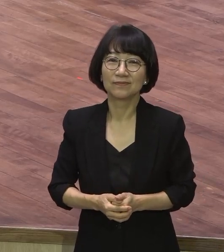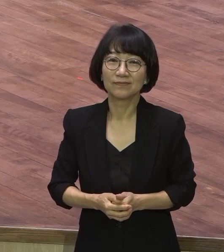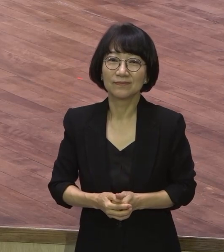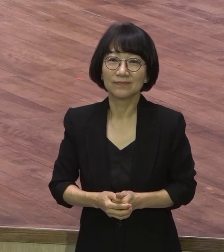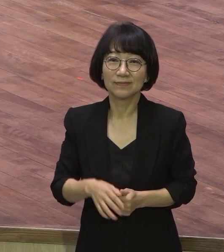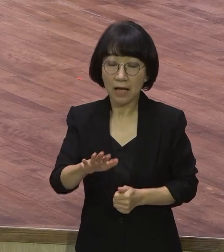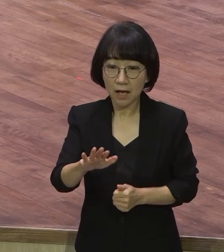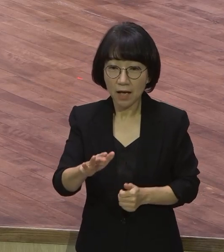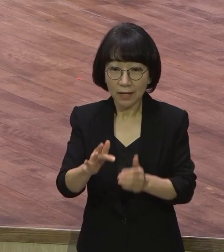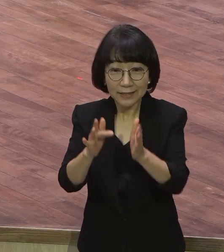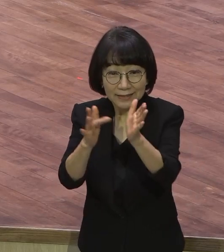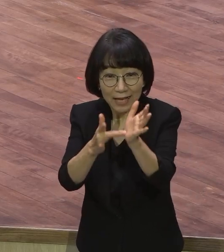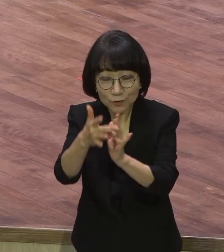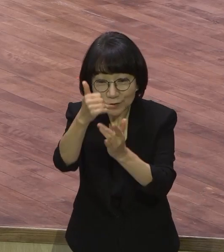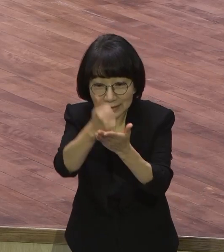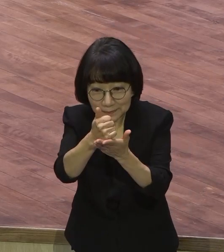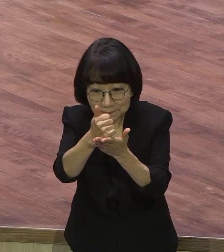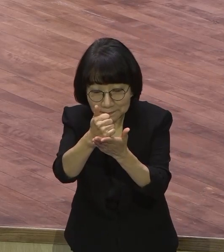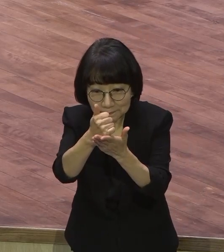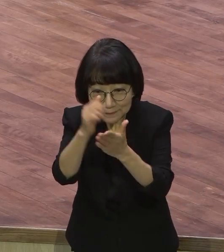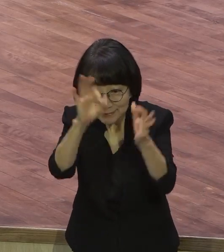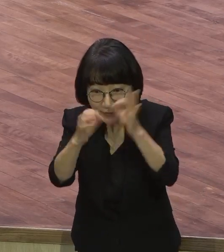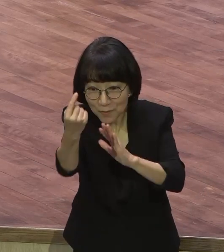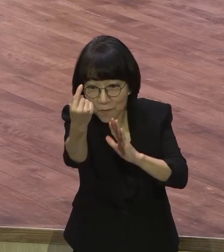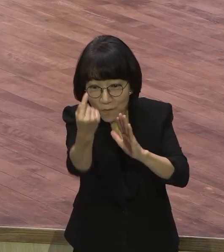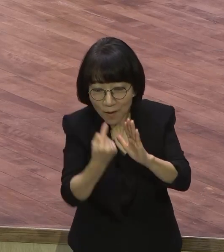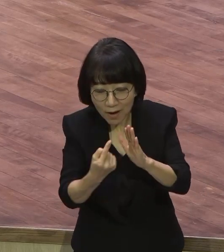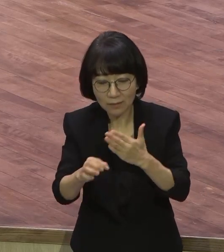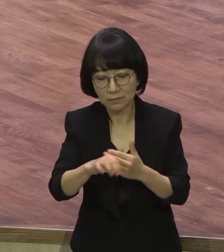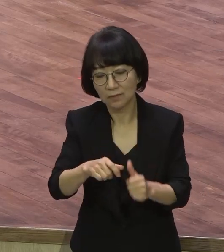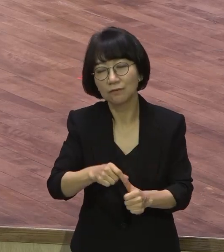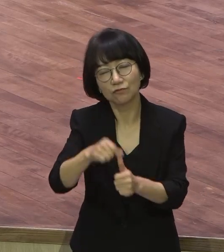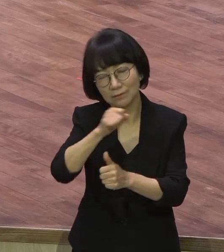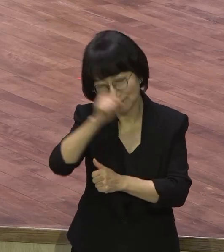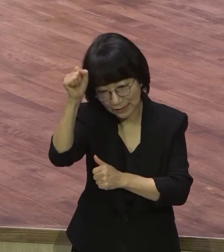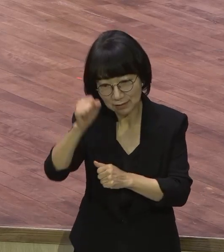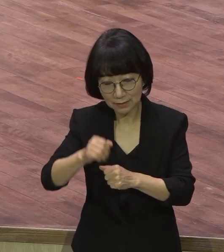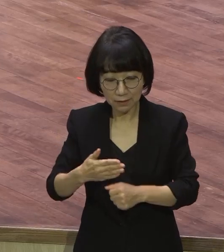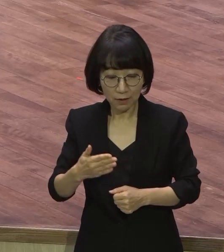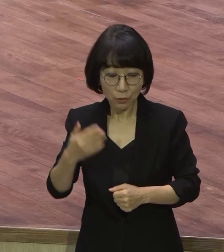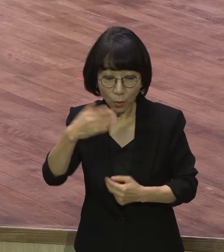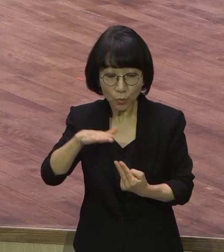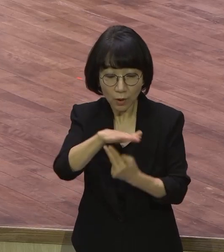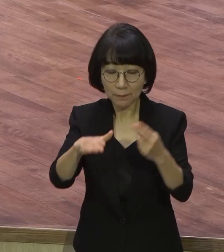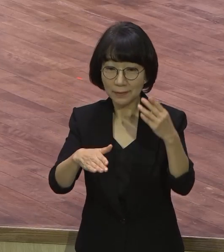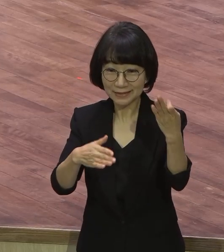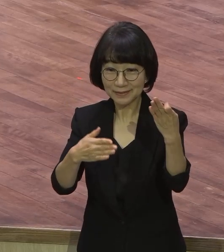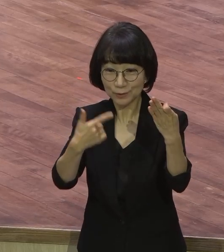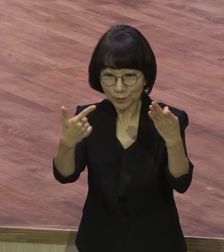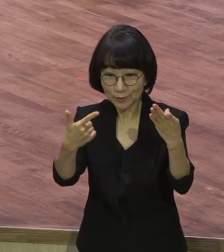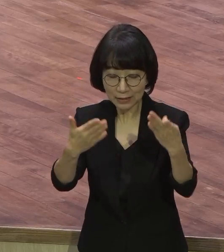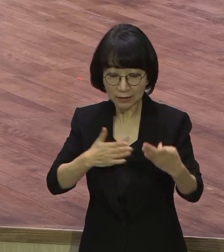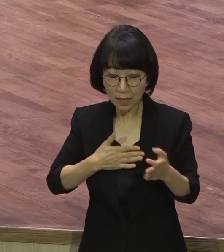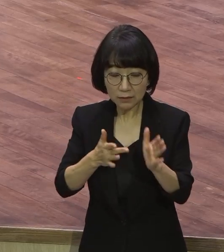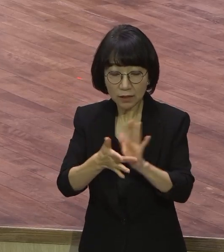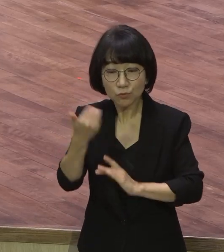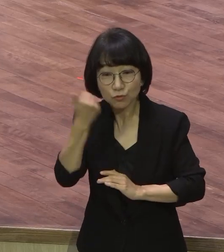나로 말미암아 내게 들어오면 구원을 받고 요한복 14,6절에 내가 꼭 길이다 진리다 생명이다 나로